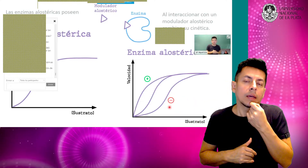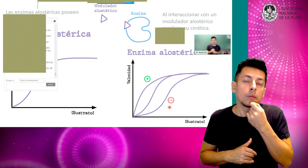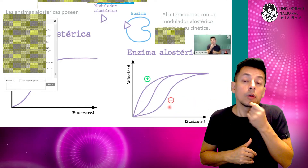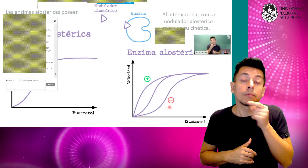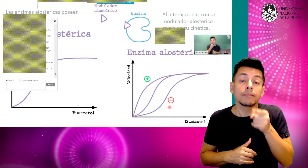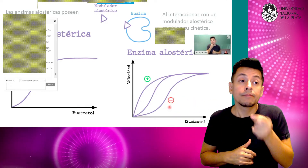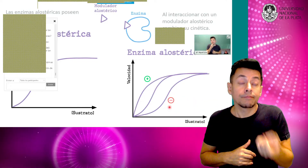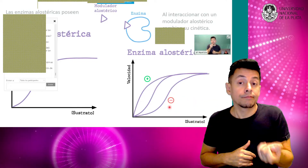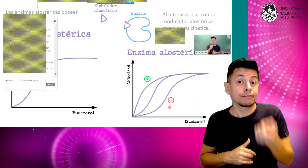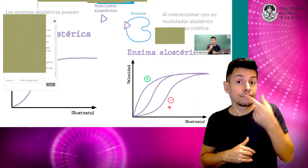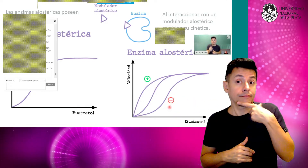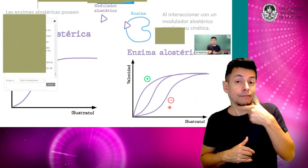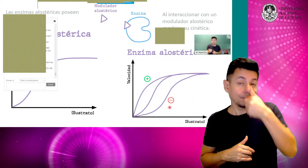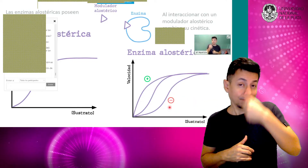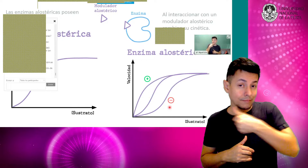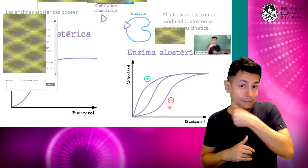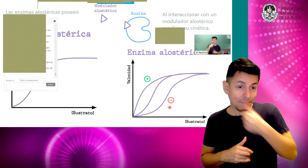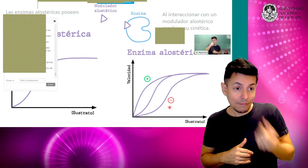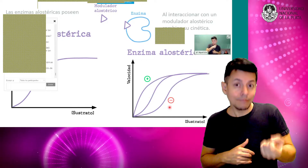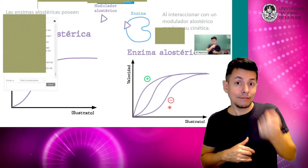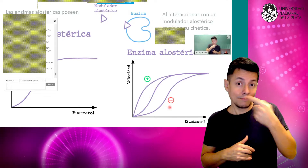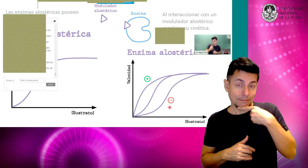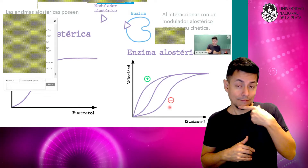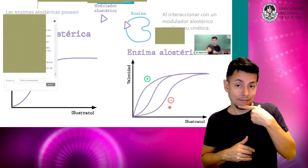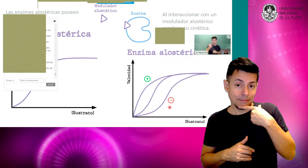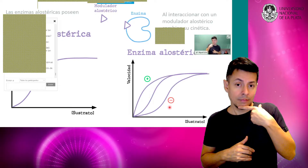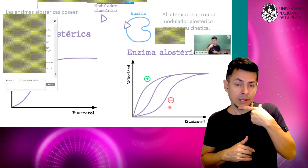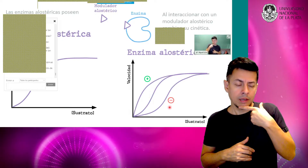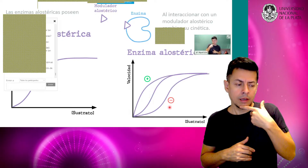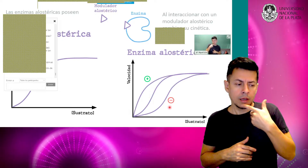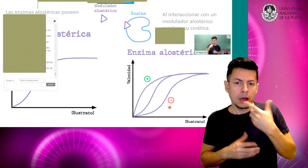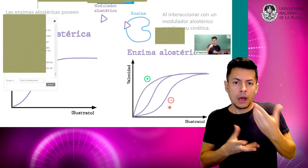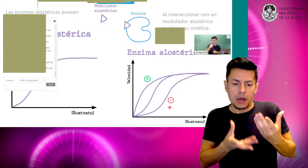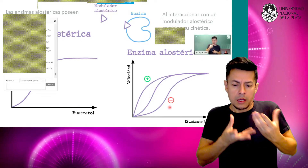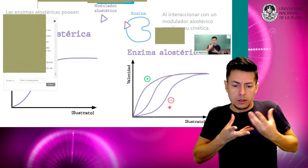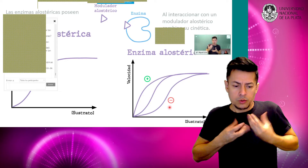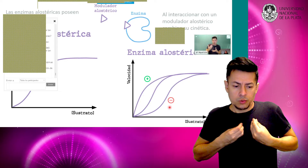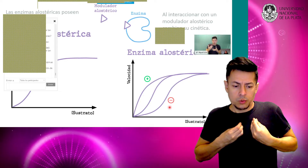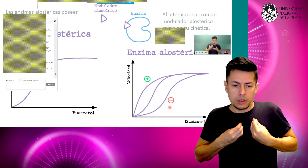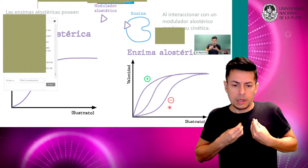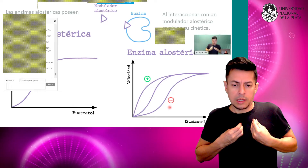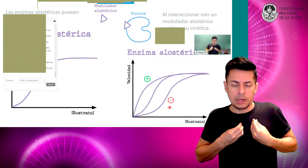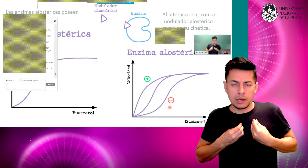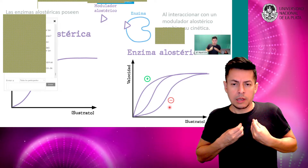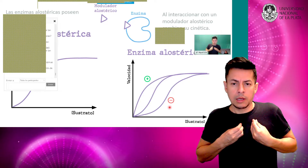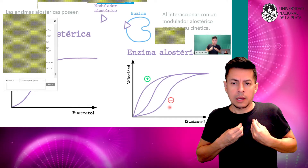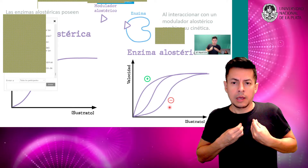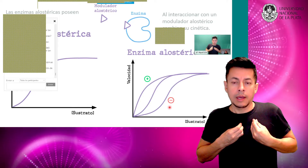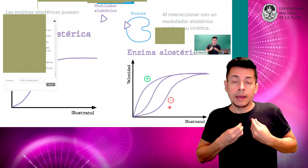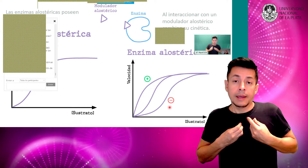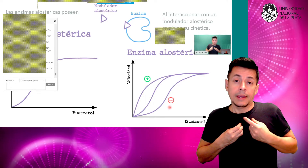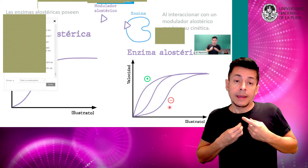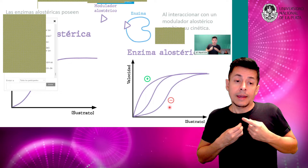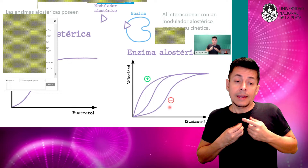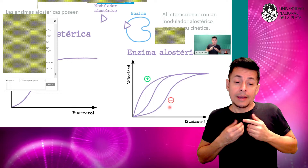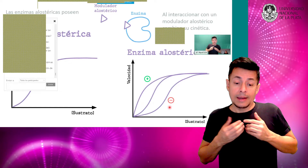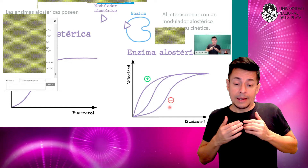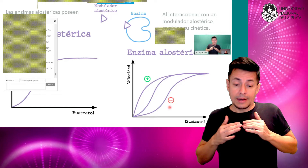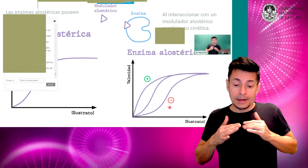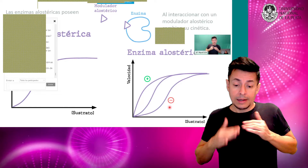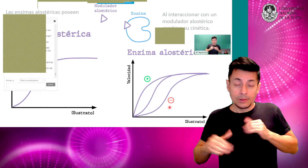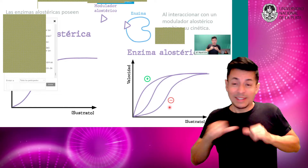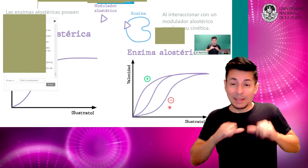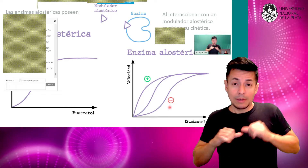antibióticos actúan inhibiendo, disminuyendo la velocidad de las reacciones químicas que ocurren en las bacterias